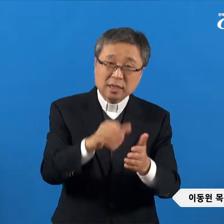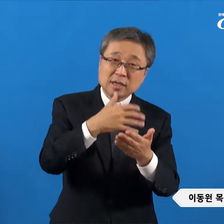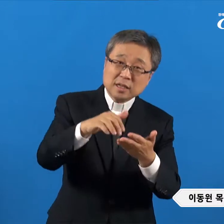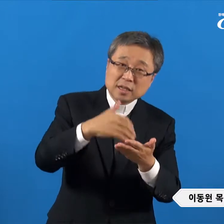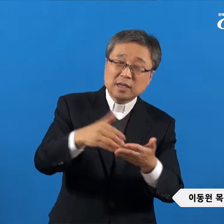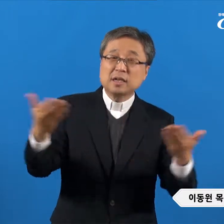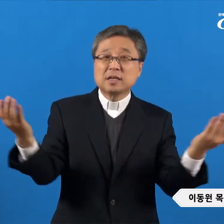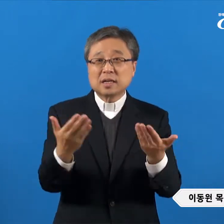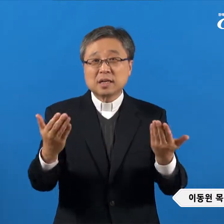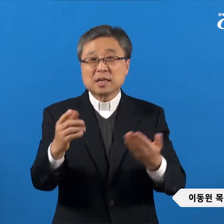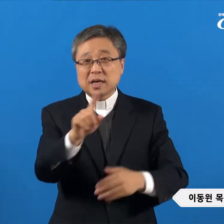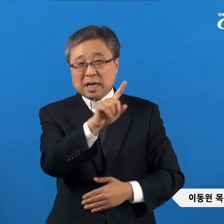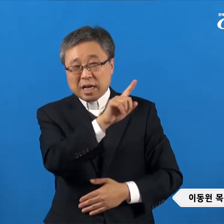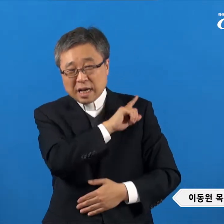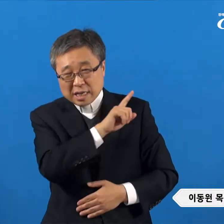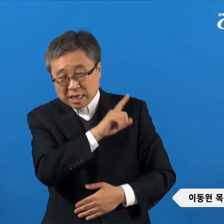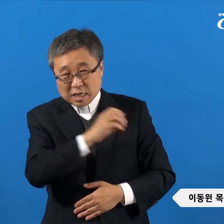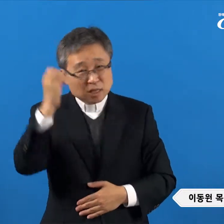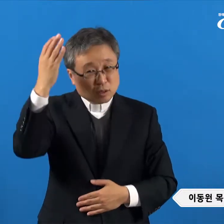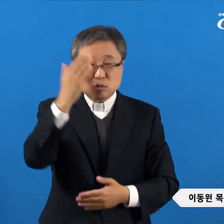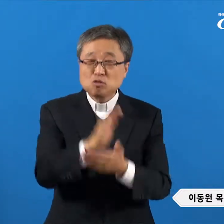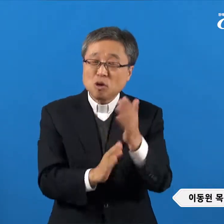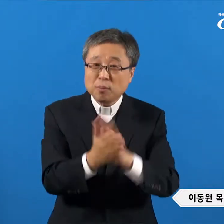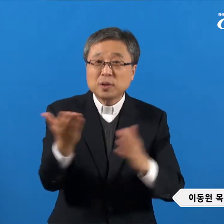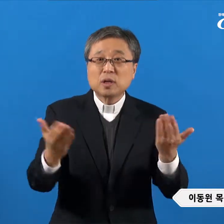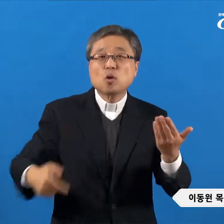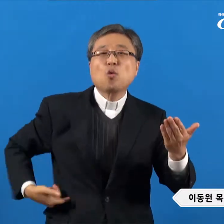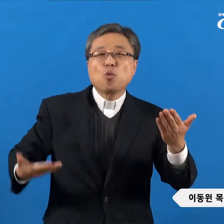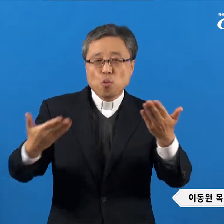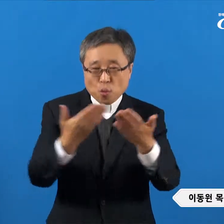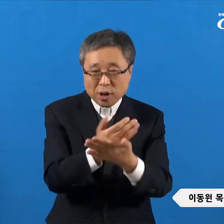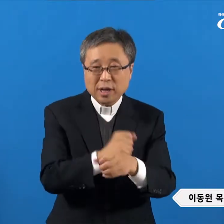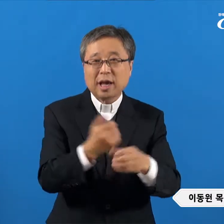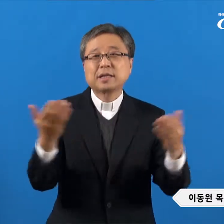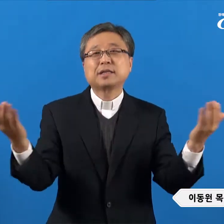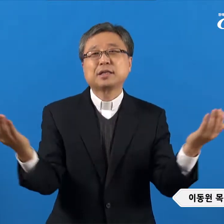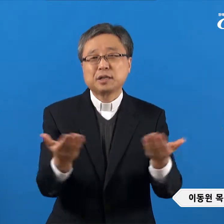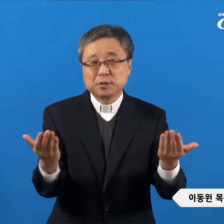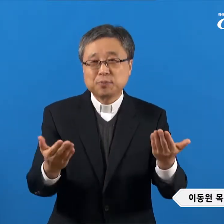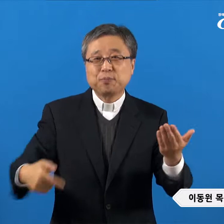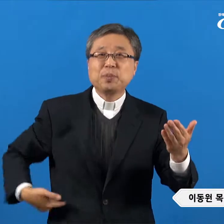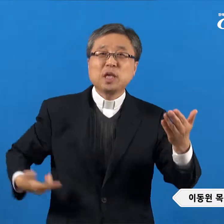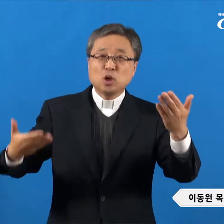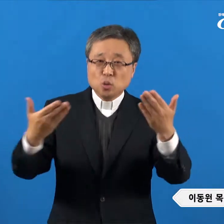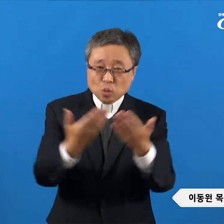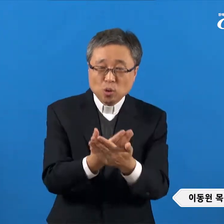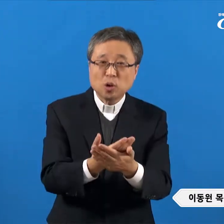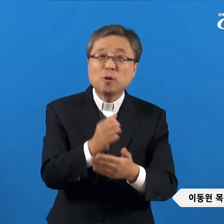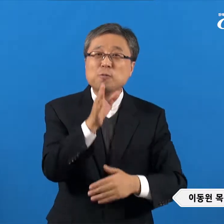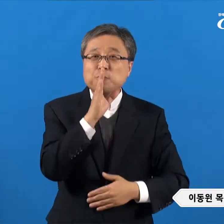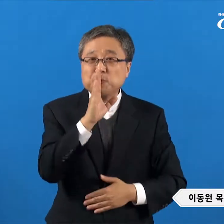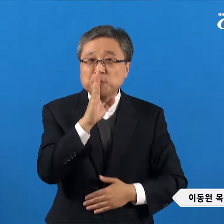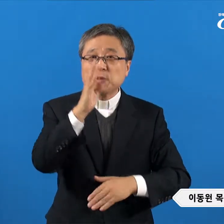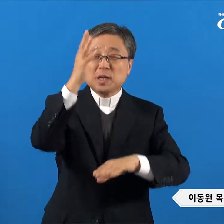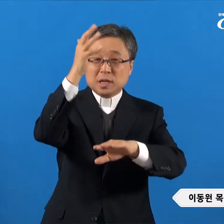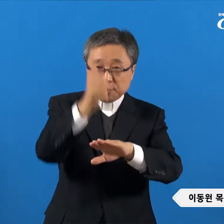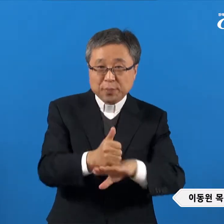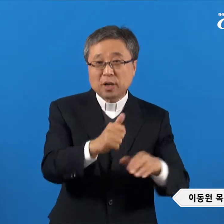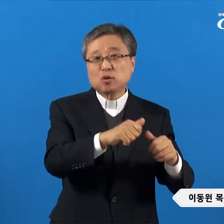가장 지나칠 수 없는 중요한 일, 회개하는 일인 것입니다. 이 회개가 바로 이 마지막 구원의